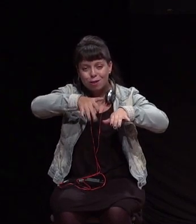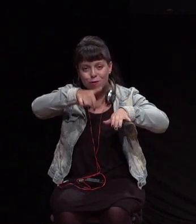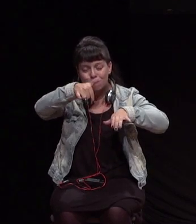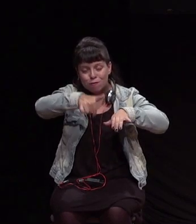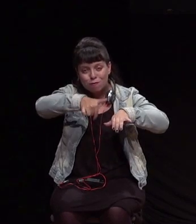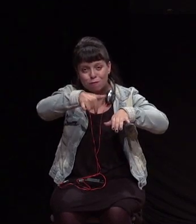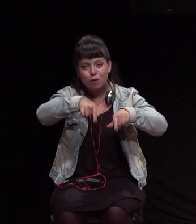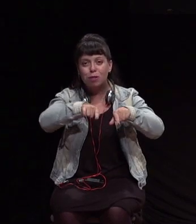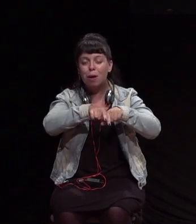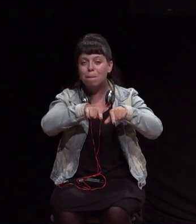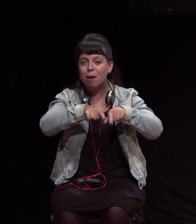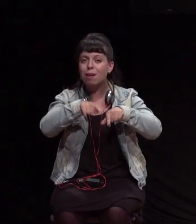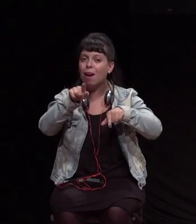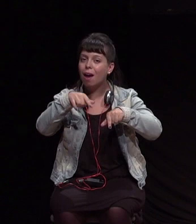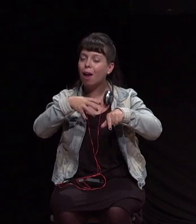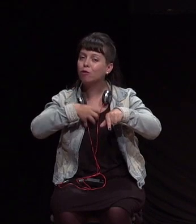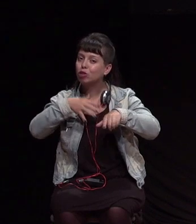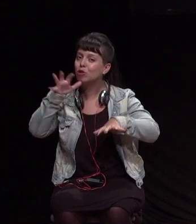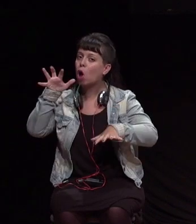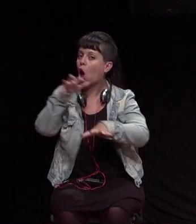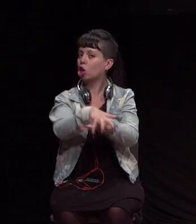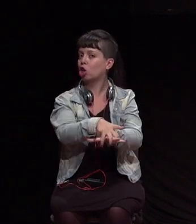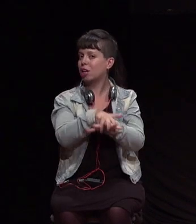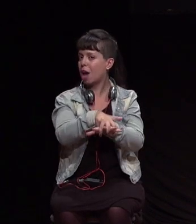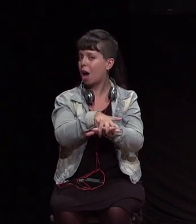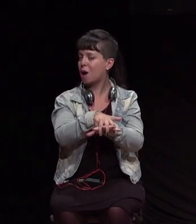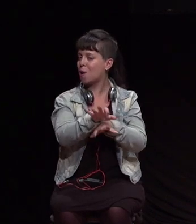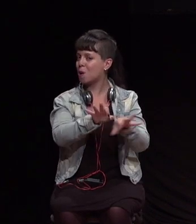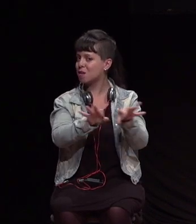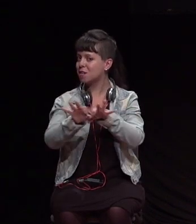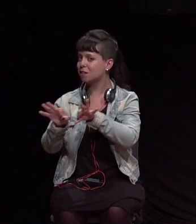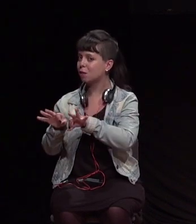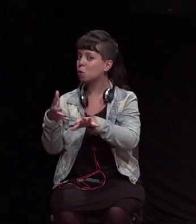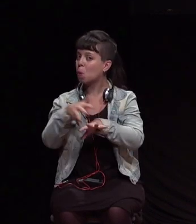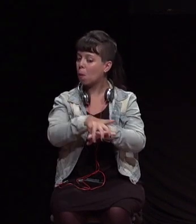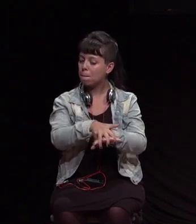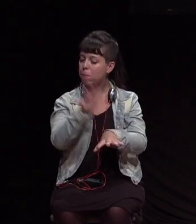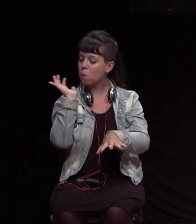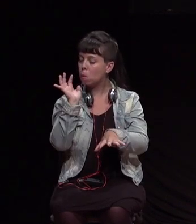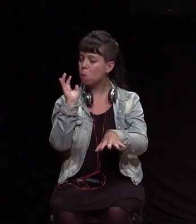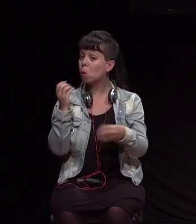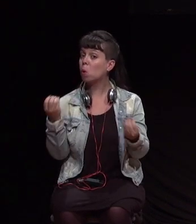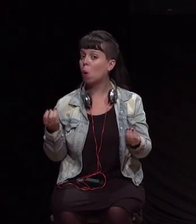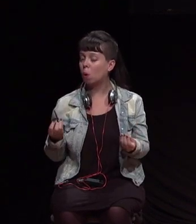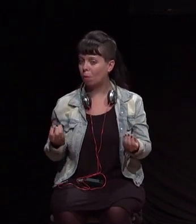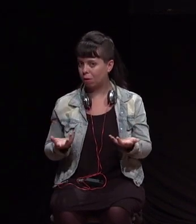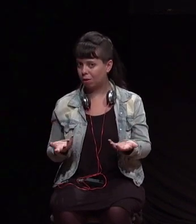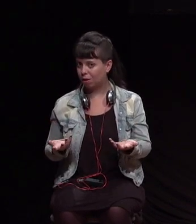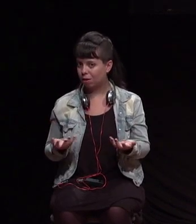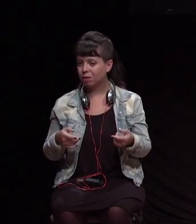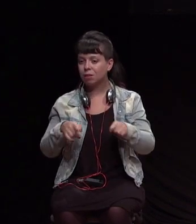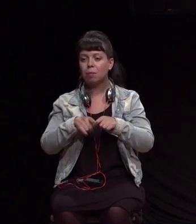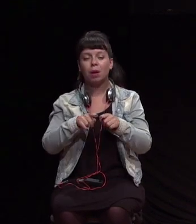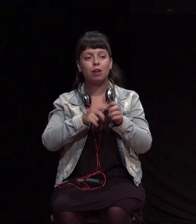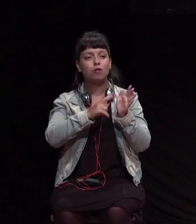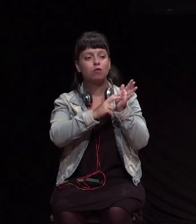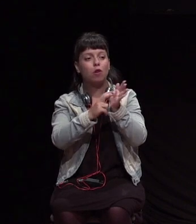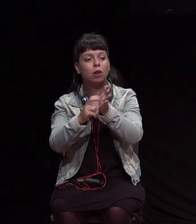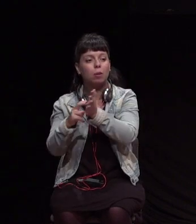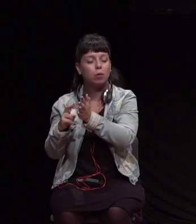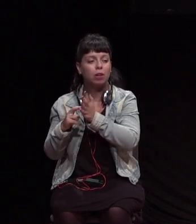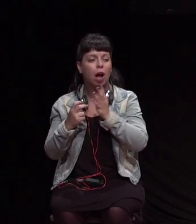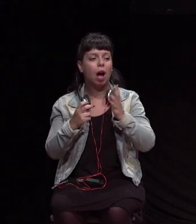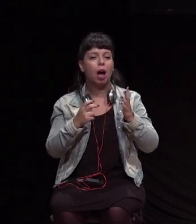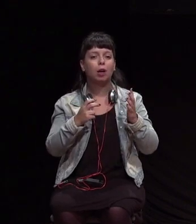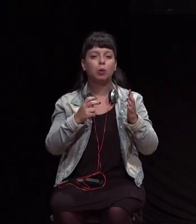maneira colonial, né, como descolonizar esses arquivos, inclusive os vocabulários controlados, né, os